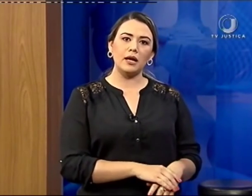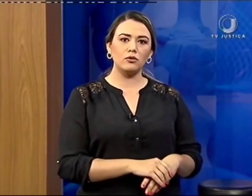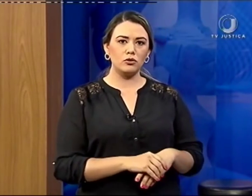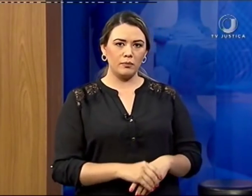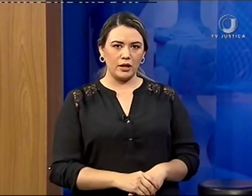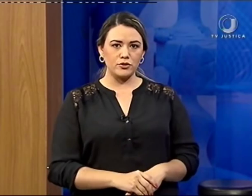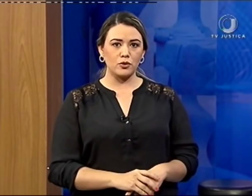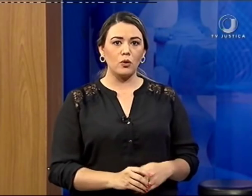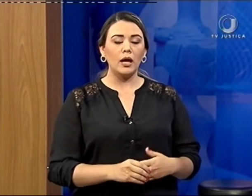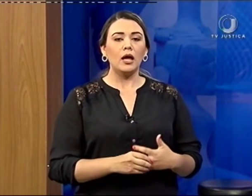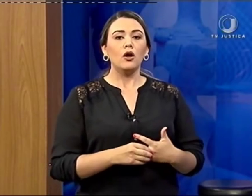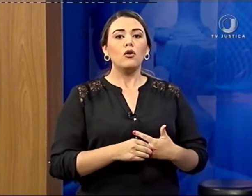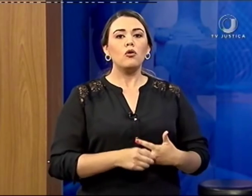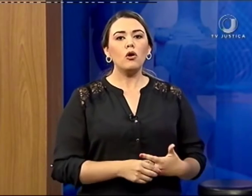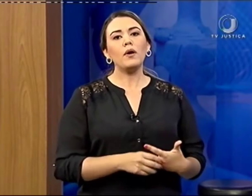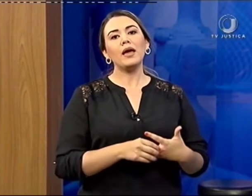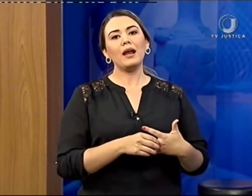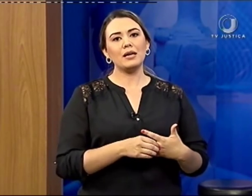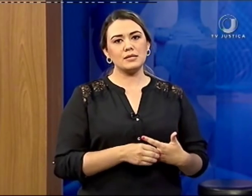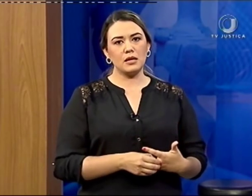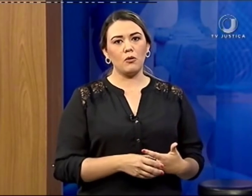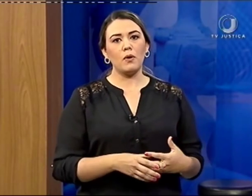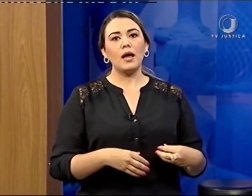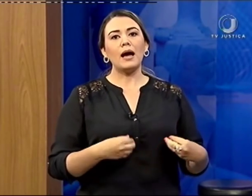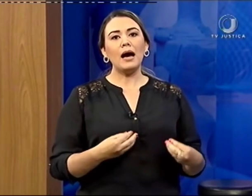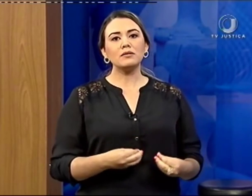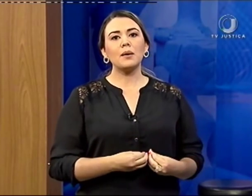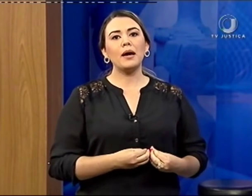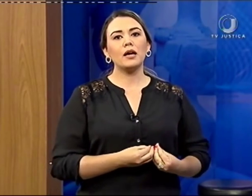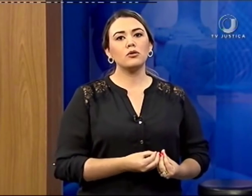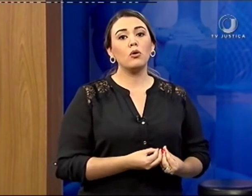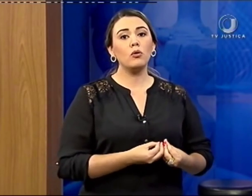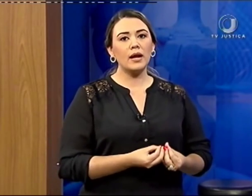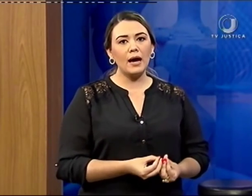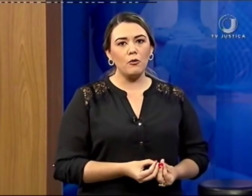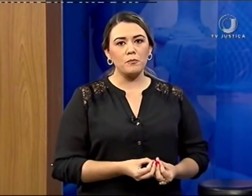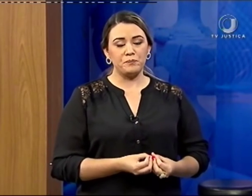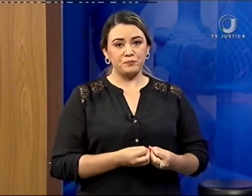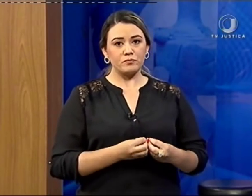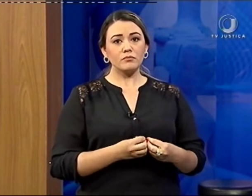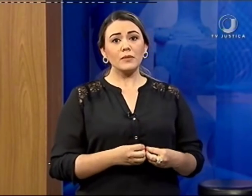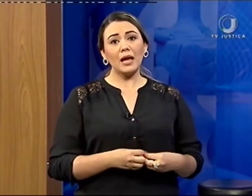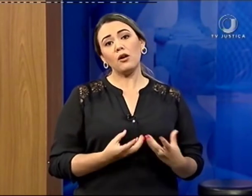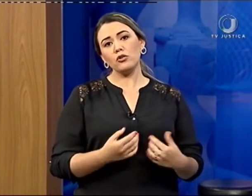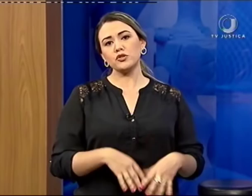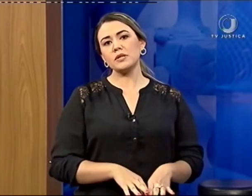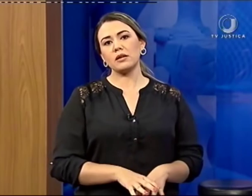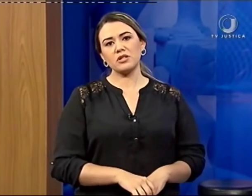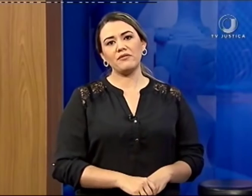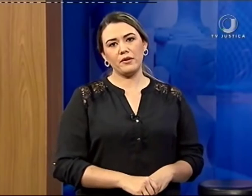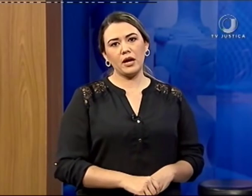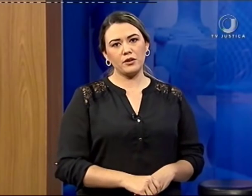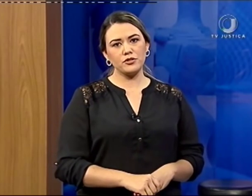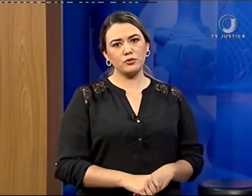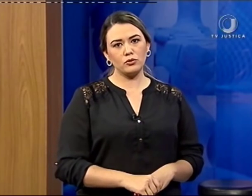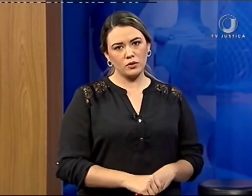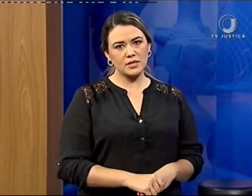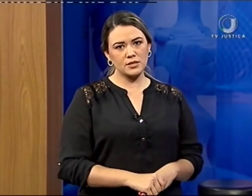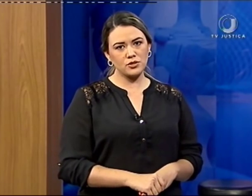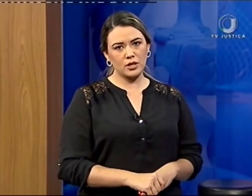trabalhador doméstico. Com relação ao trabalhador rural, a Constituição já veio garantindo todos esses